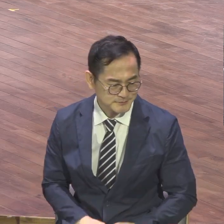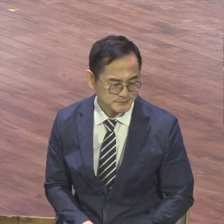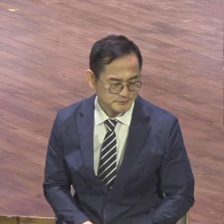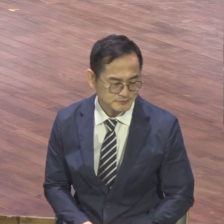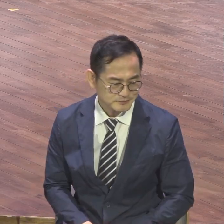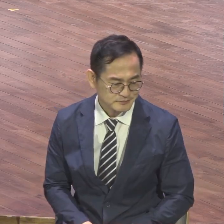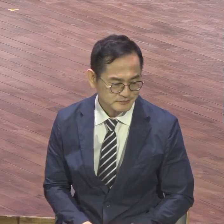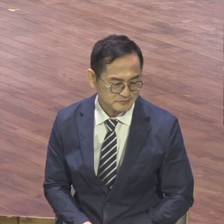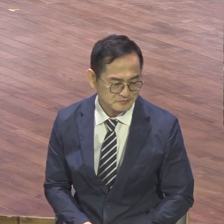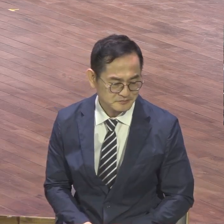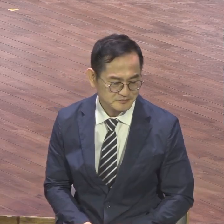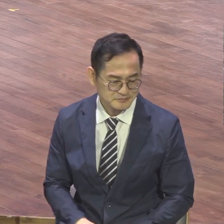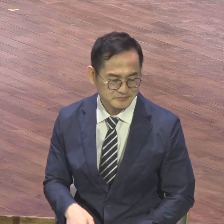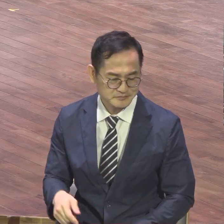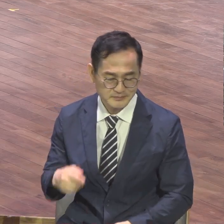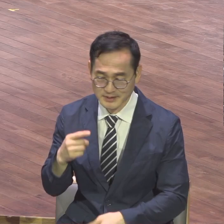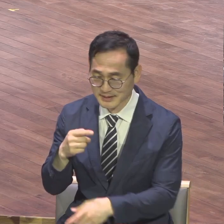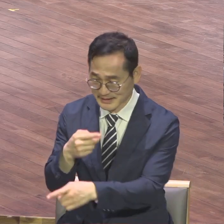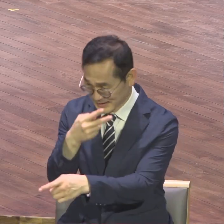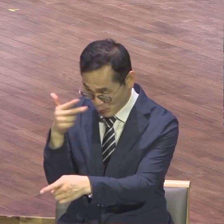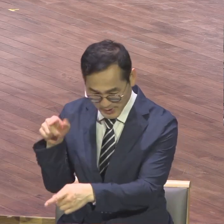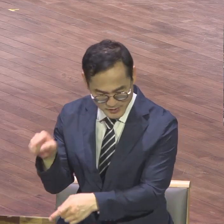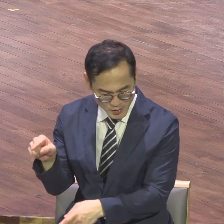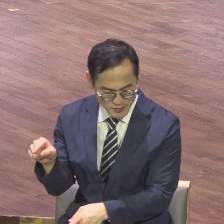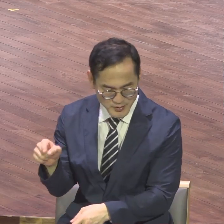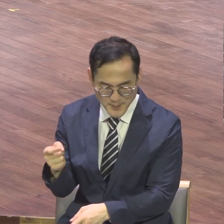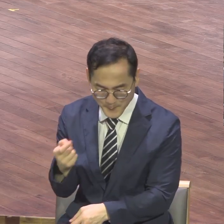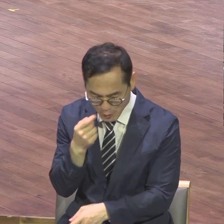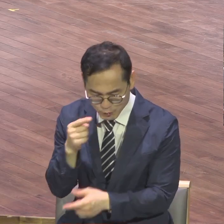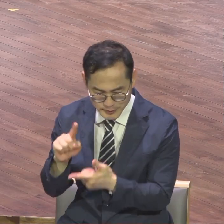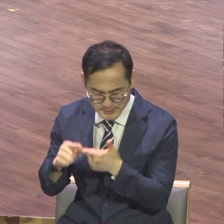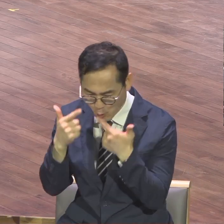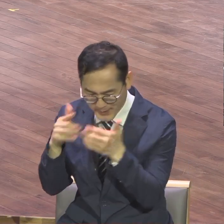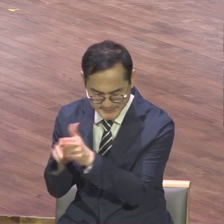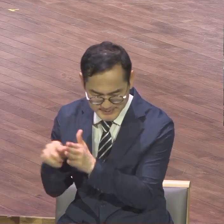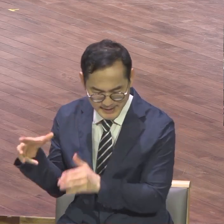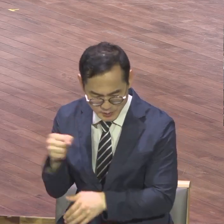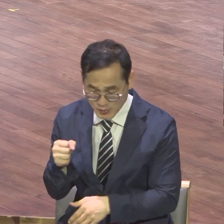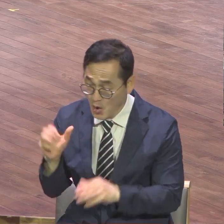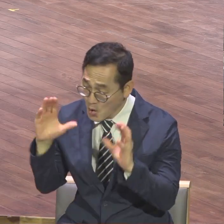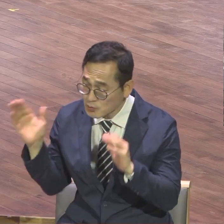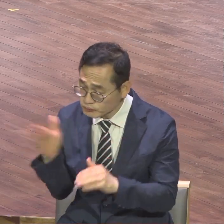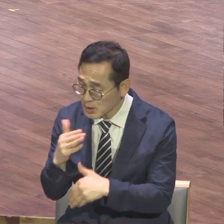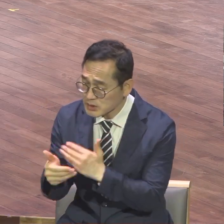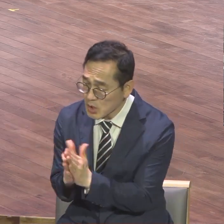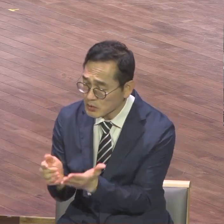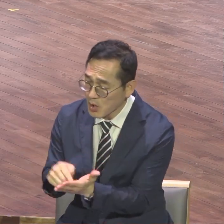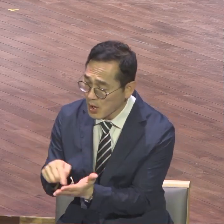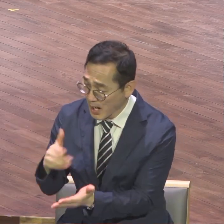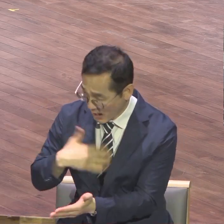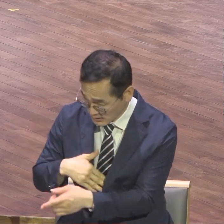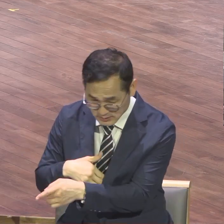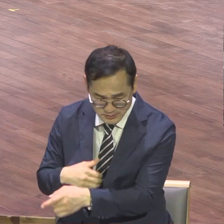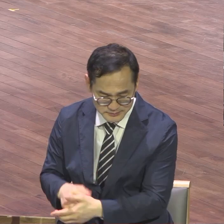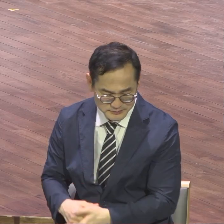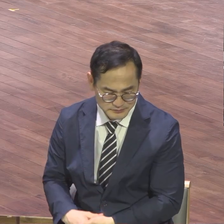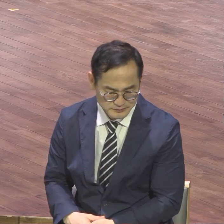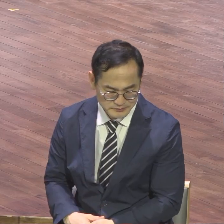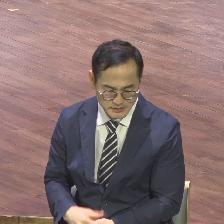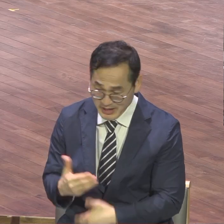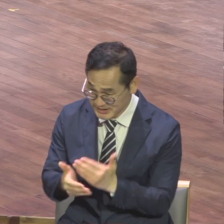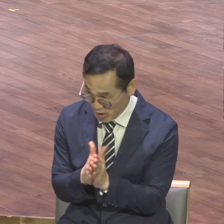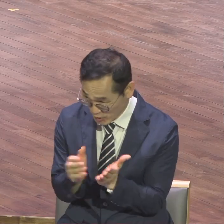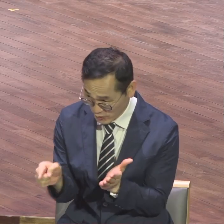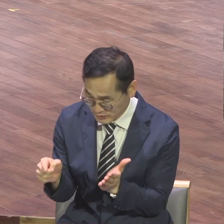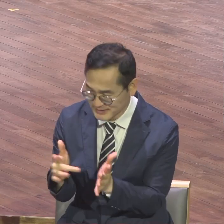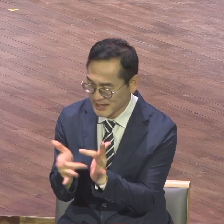확신한 일 거라. 너는 너가 누구에게서 배운 것을 알며 또 어려서부터 성경을 알았나. 성경은 능인으로 하여금 그리스도 예수